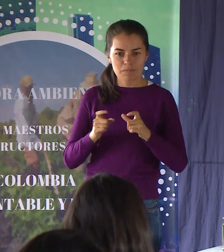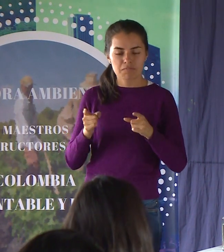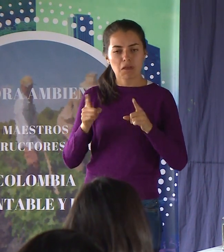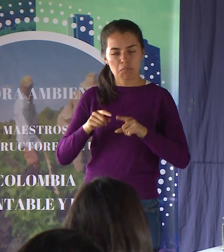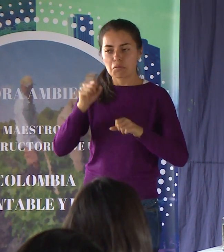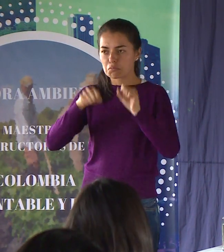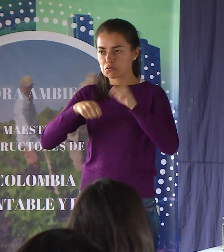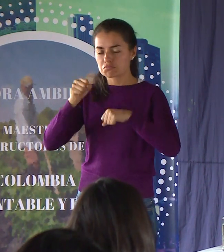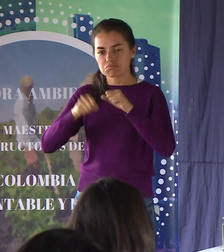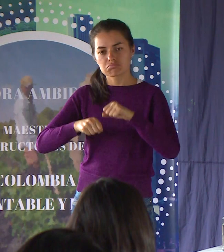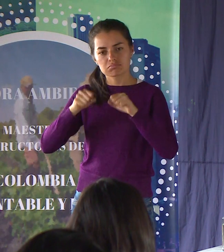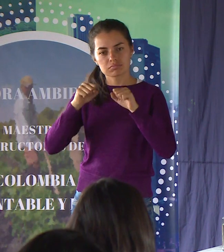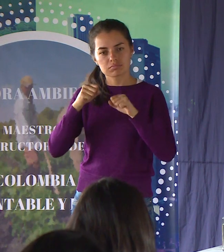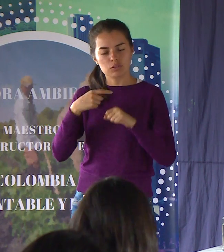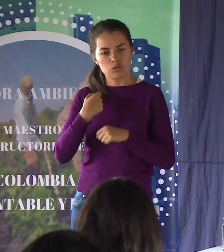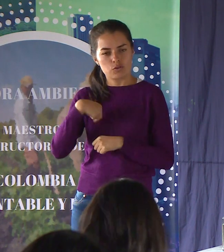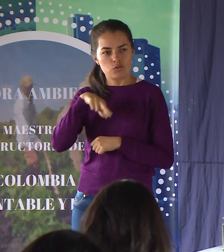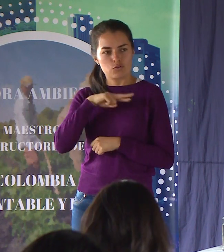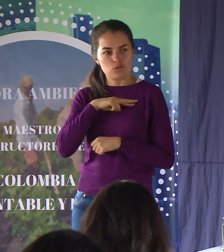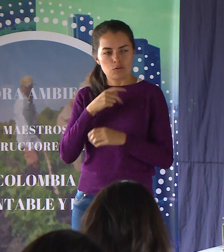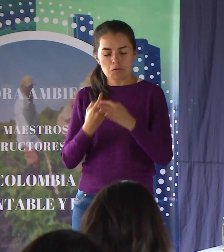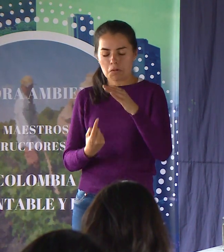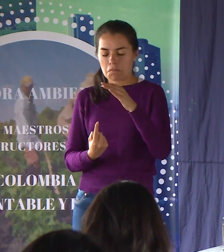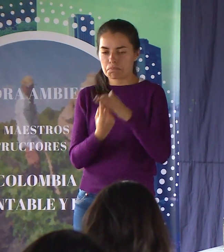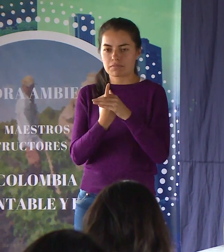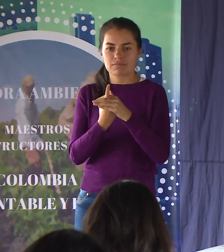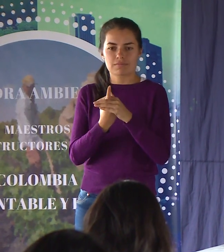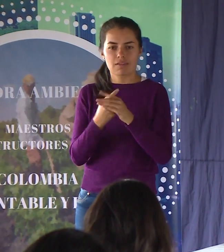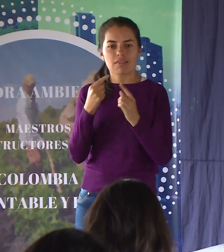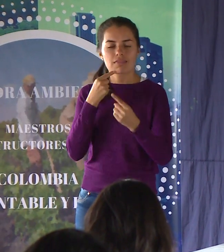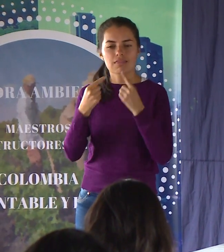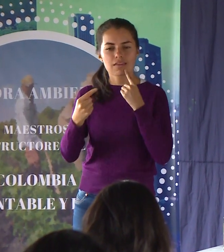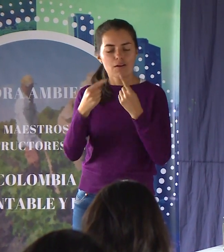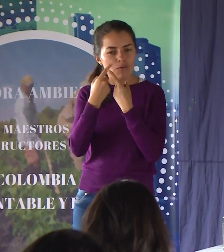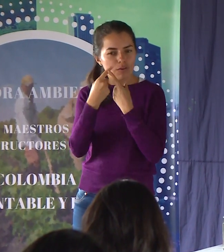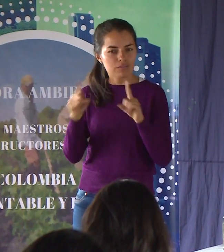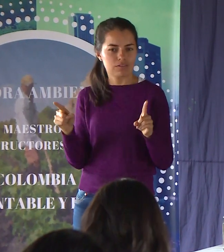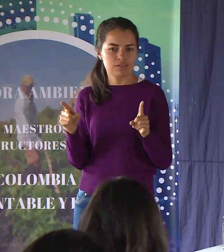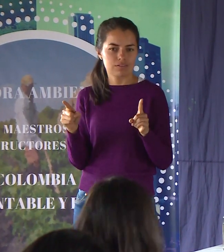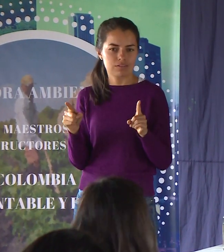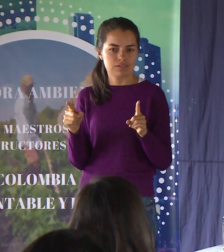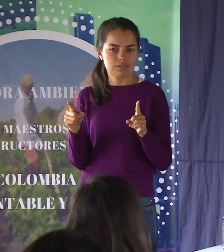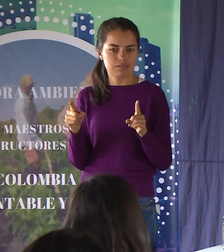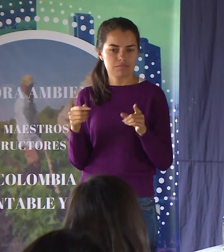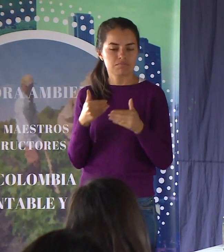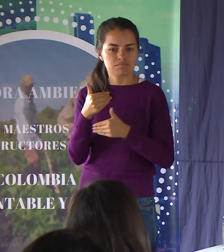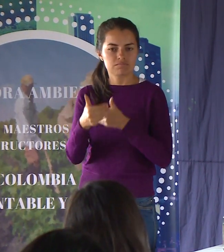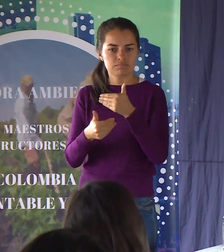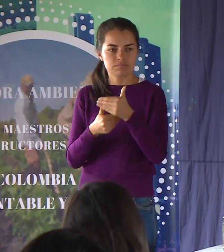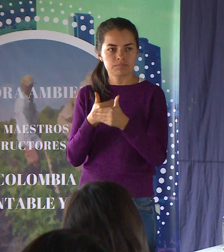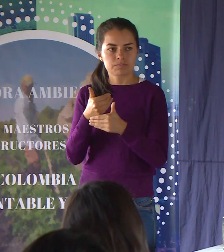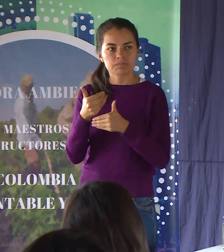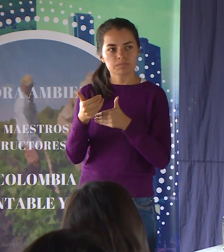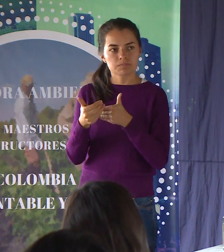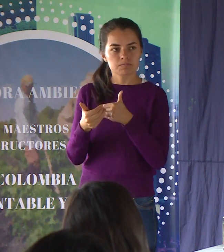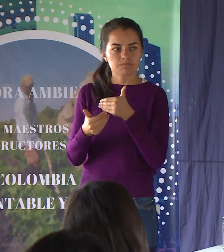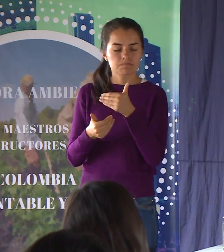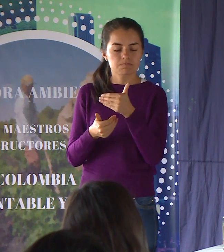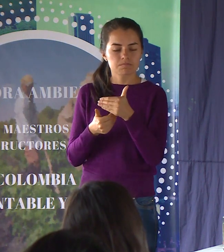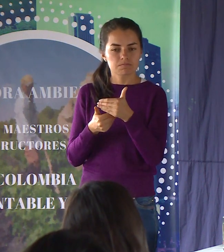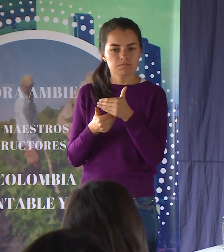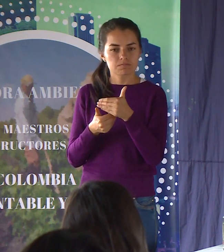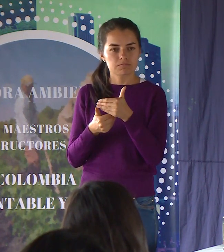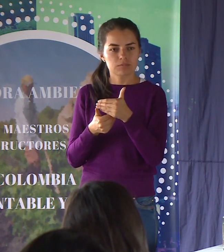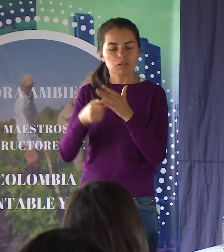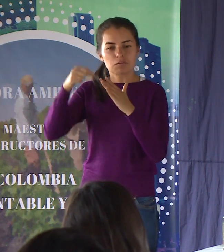posibilidades de hacerlo. Entonces a nosotros lo que nos interesa es crear una perspectiva de diálogo que nos permita de una manera u otra como ahondar